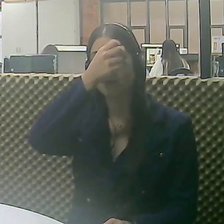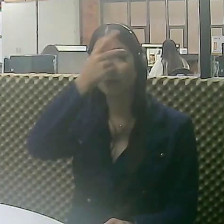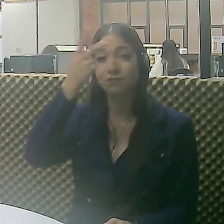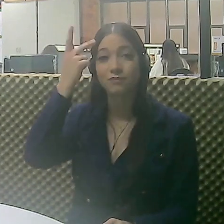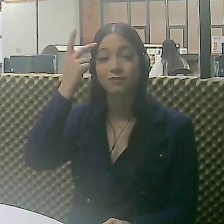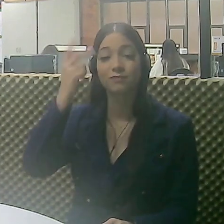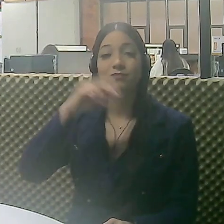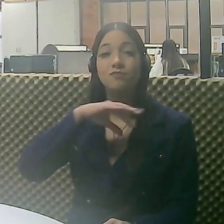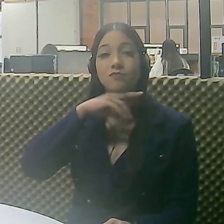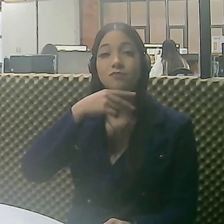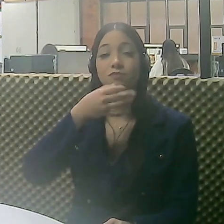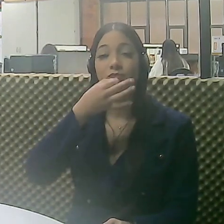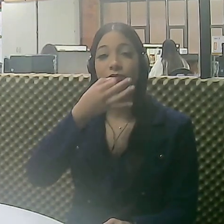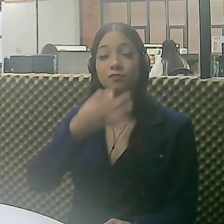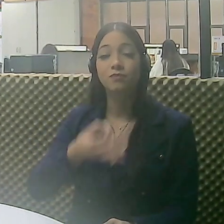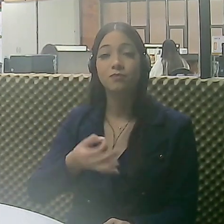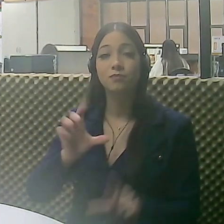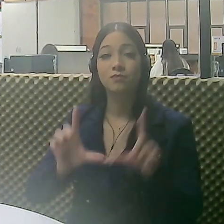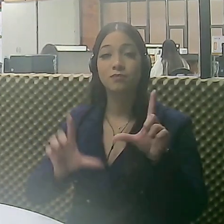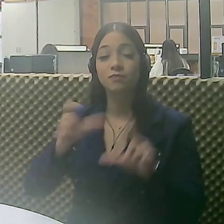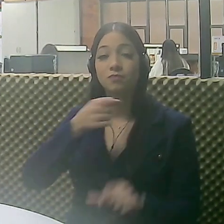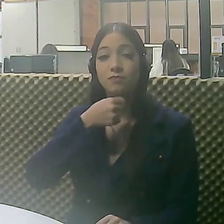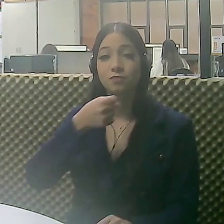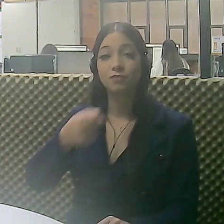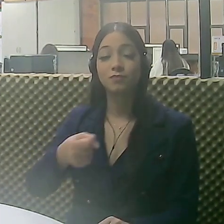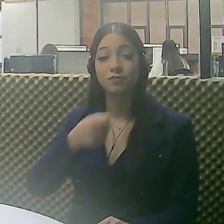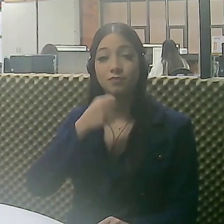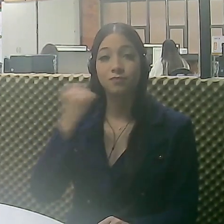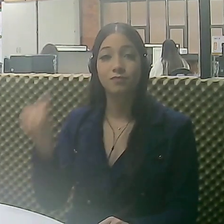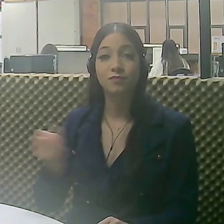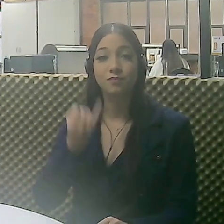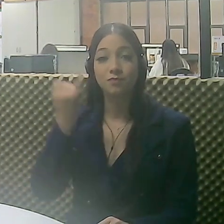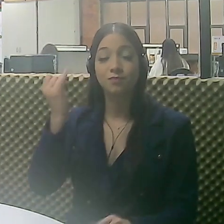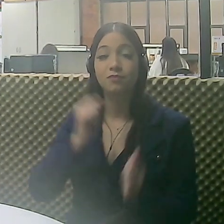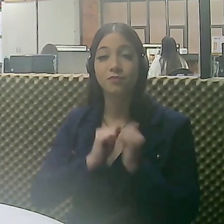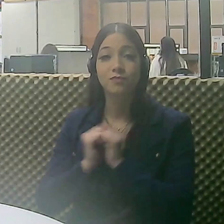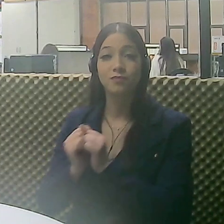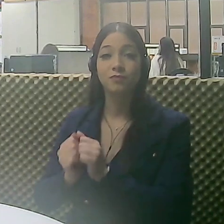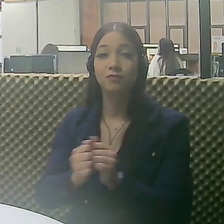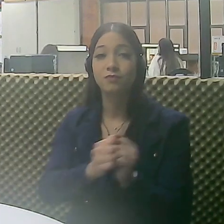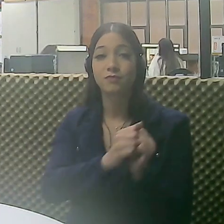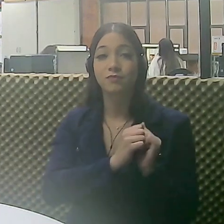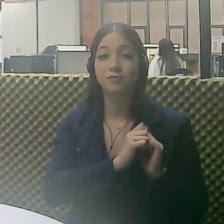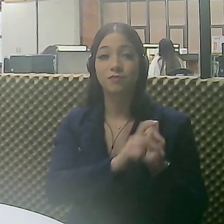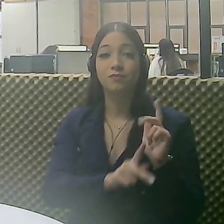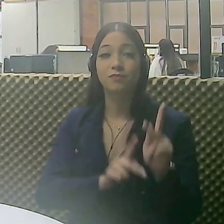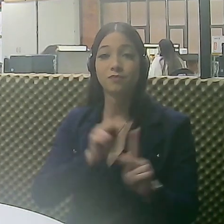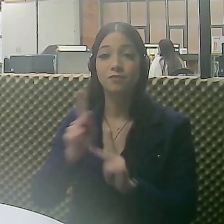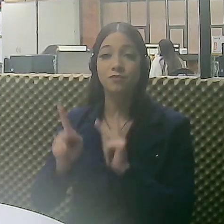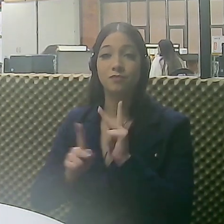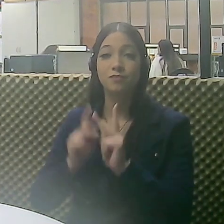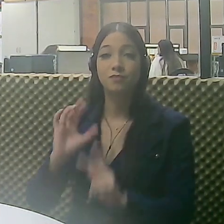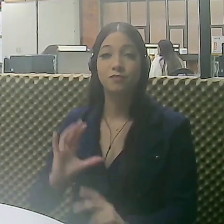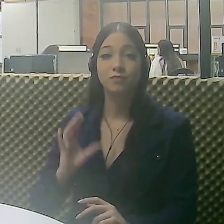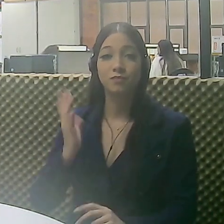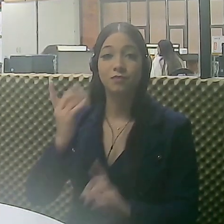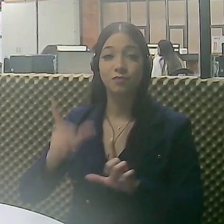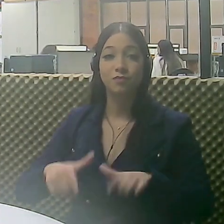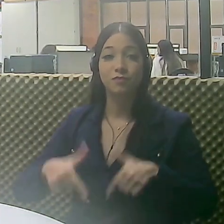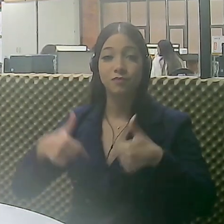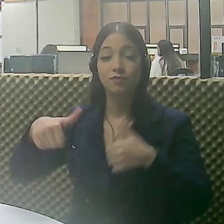Leão comentou em coletiva de imprensa sobre a importância das parcerias e união da população para a realização de